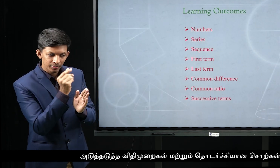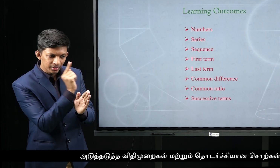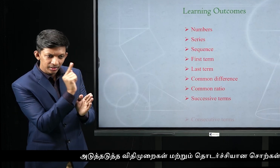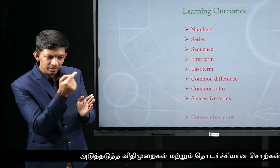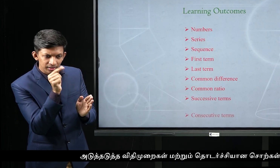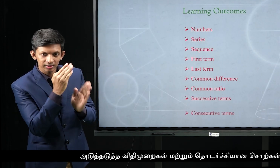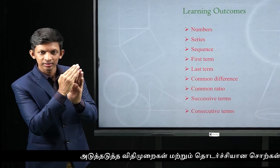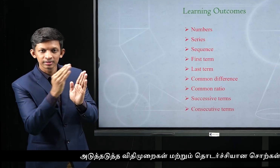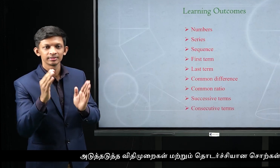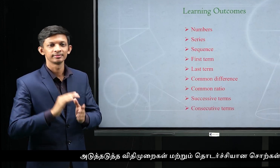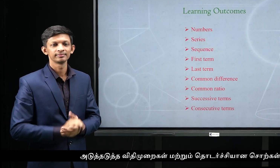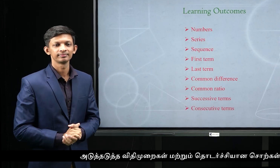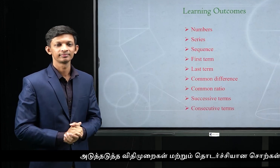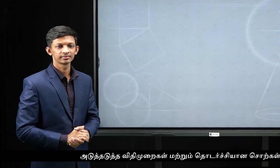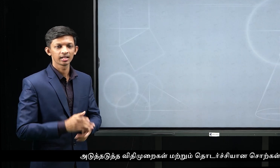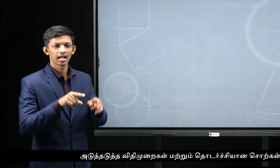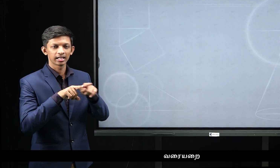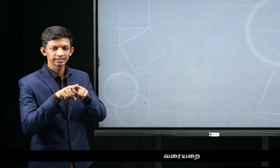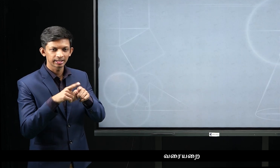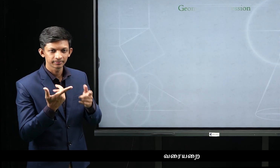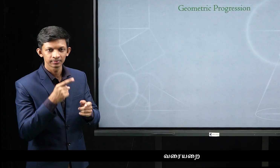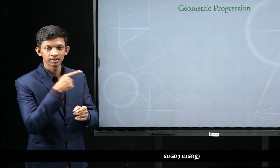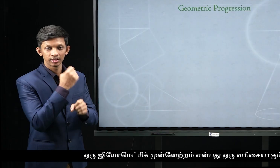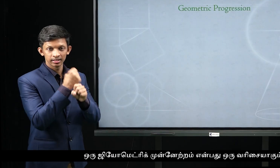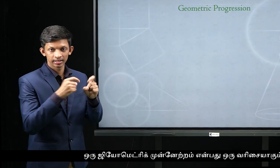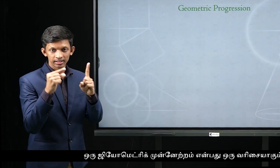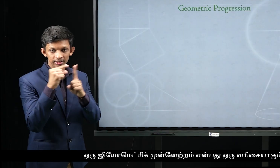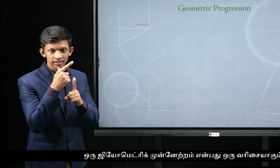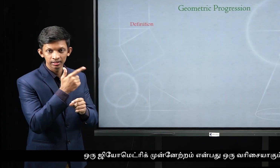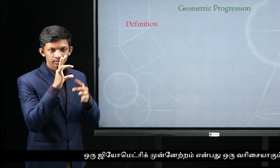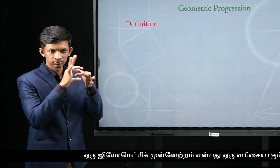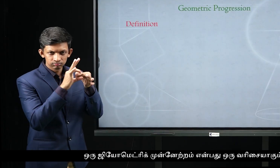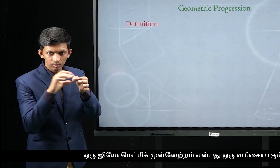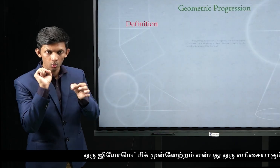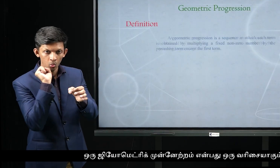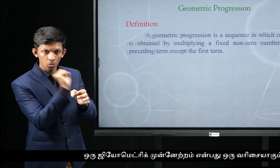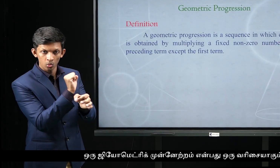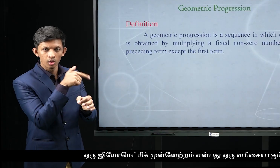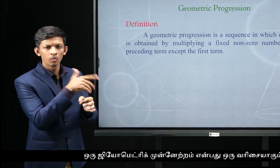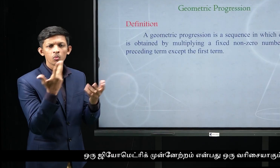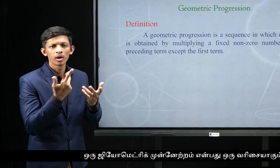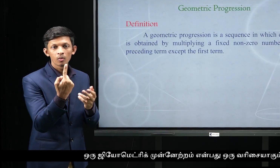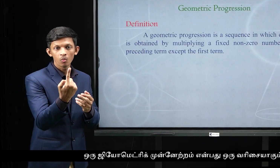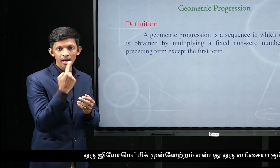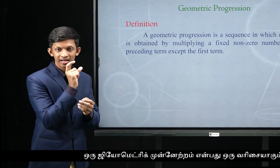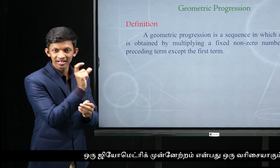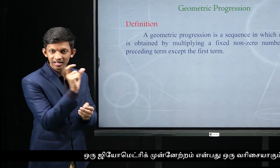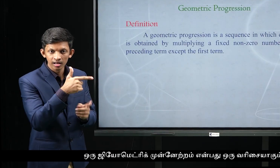மற்றும் தொடர்ச்சியான சொற்கள். வரையறை: ஒரு ஜியோமெட்ரிக் முன்னேற்றம் என்பது ஒரு